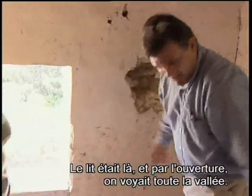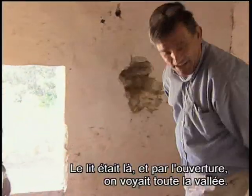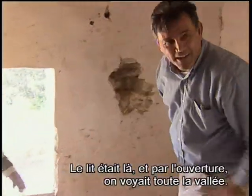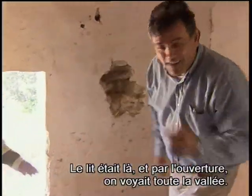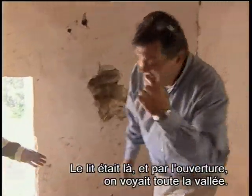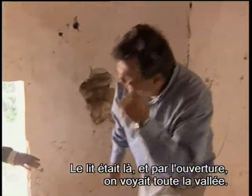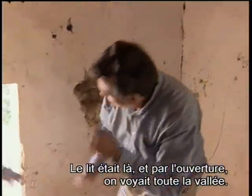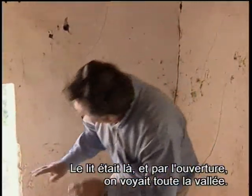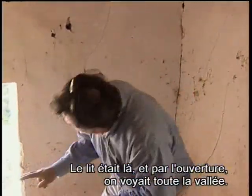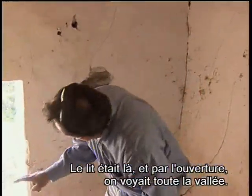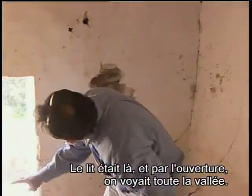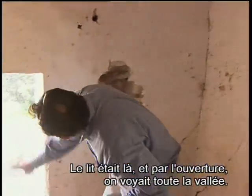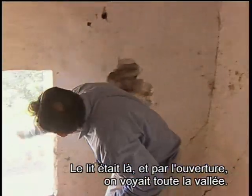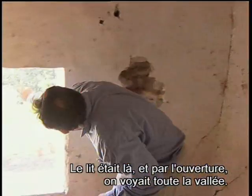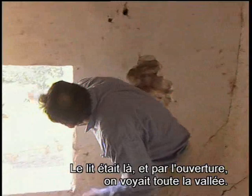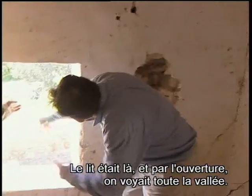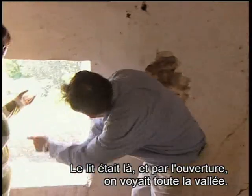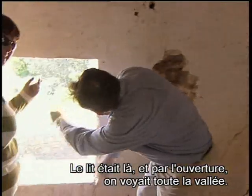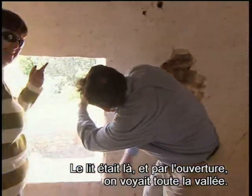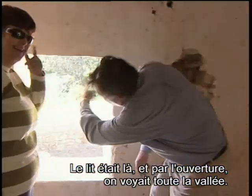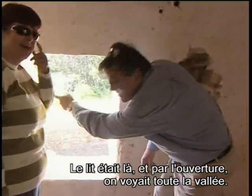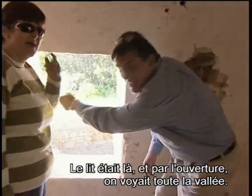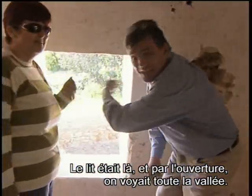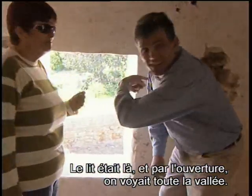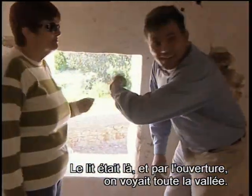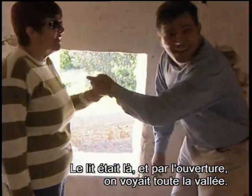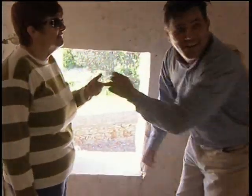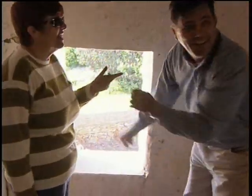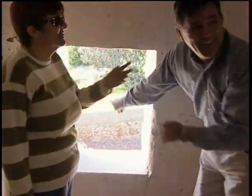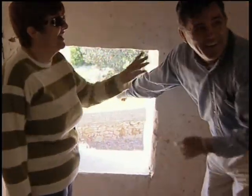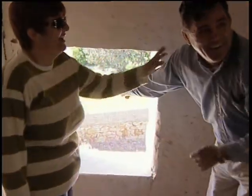Le lit était là et par cette ouverture, on voyait toute la vallée.